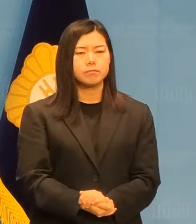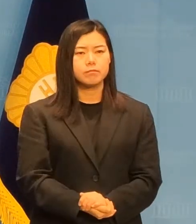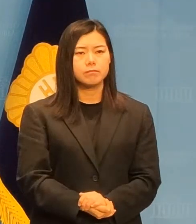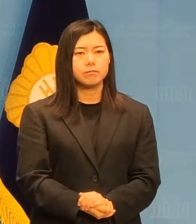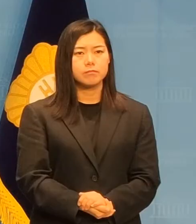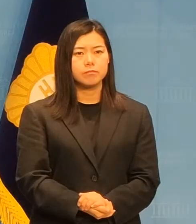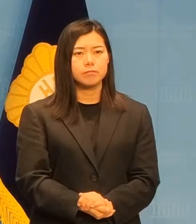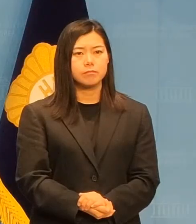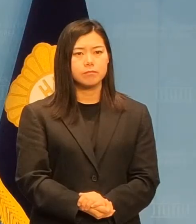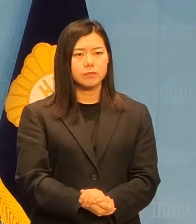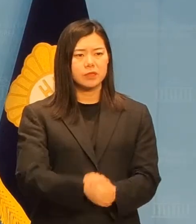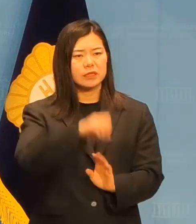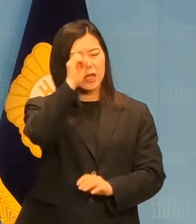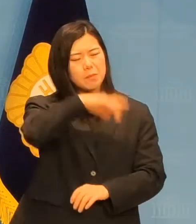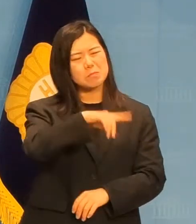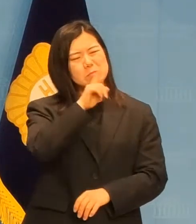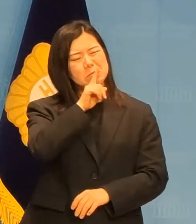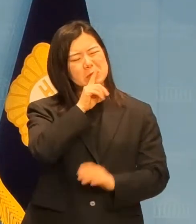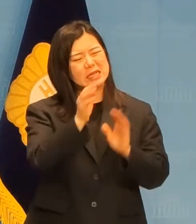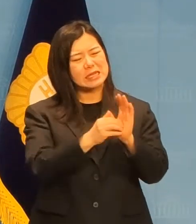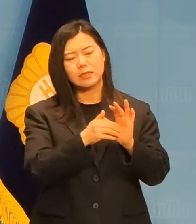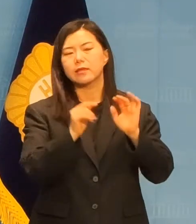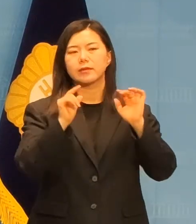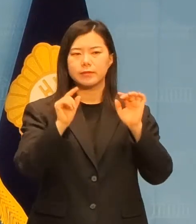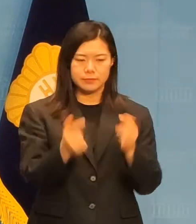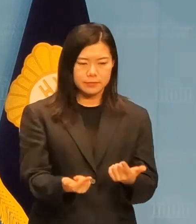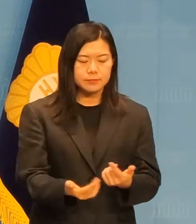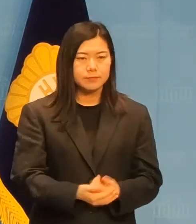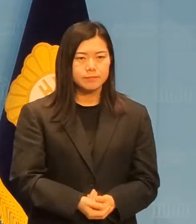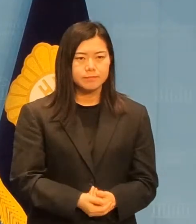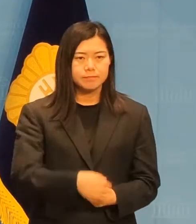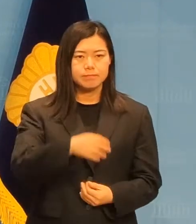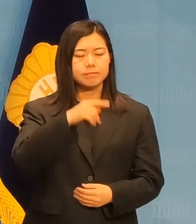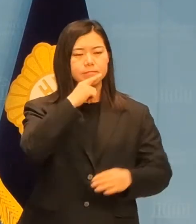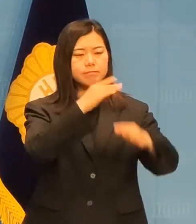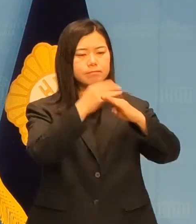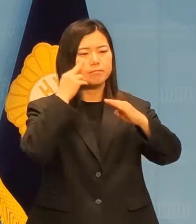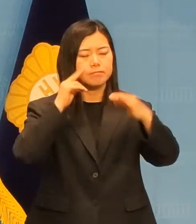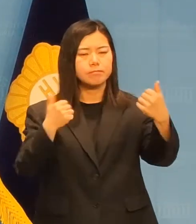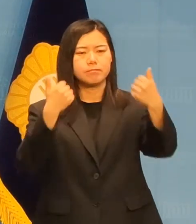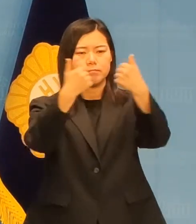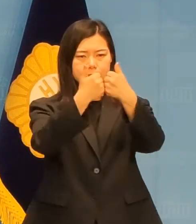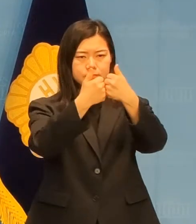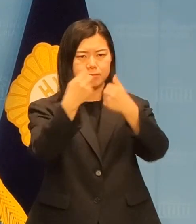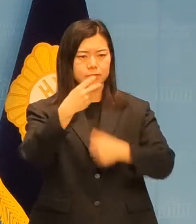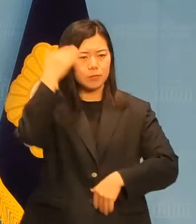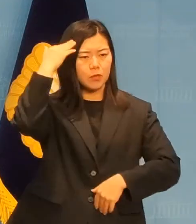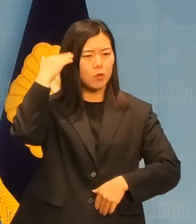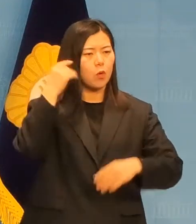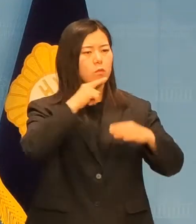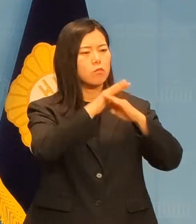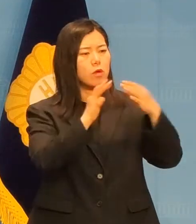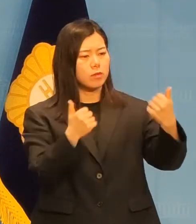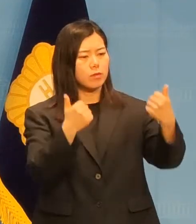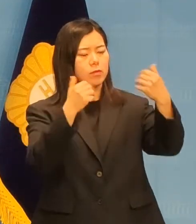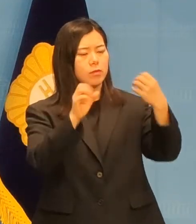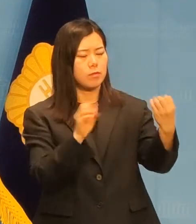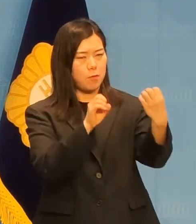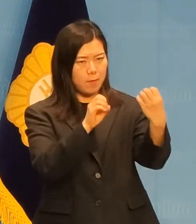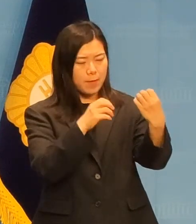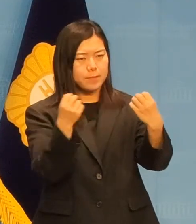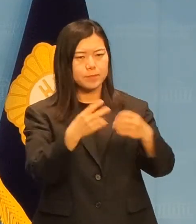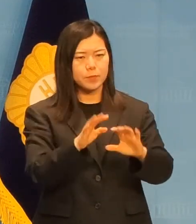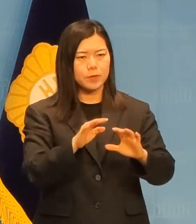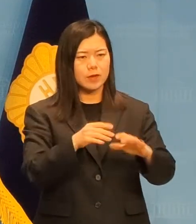이는 선언으로 끝나서는 안 됩니다. 북미 대화 재개, 남북 대화 복원, 적대적 두